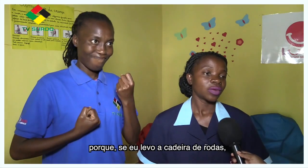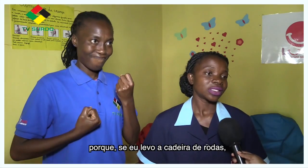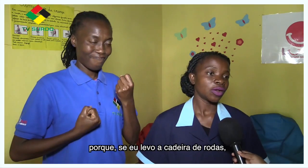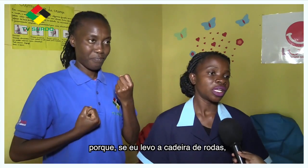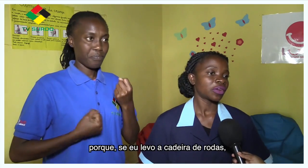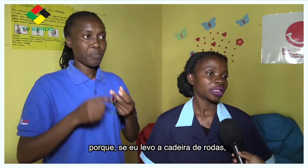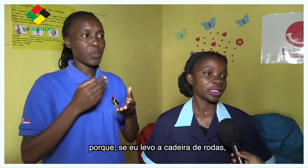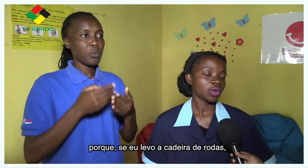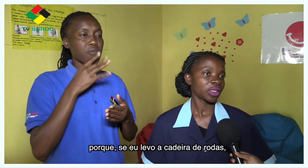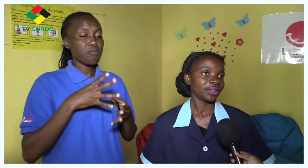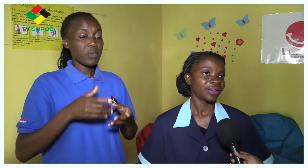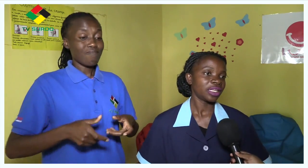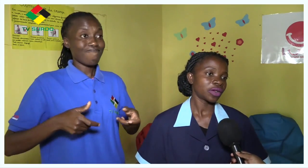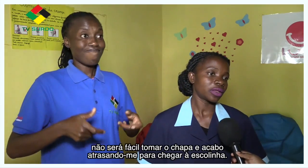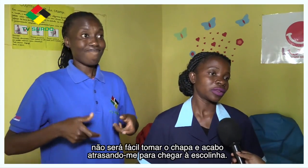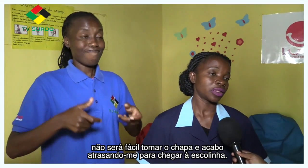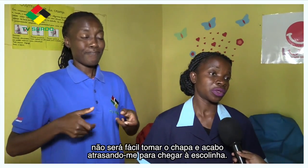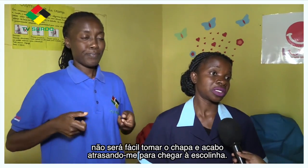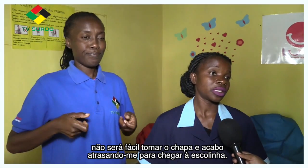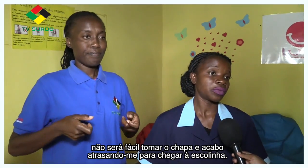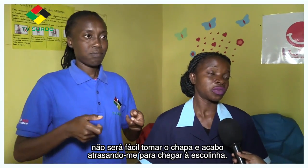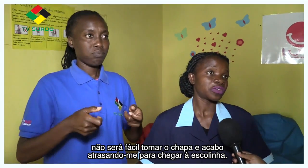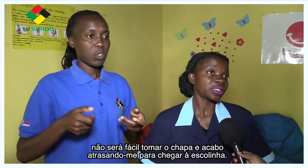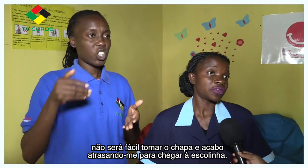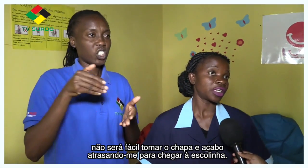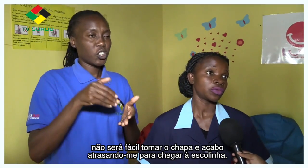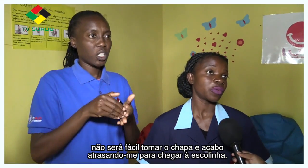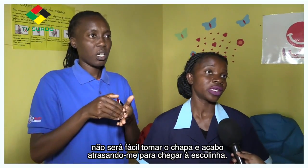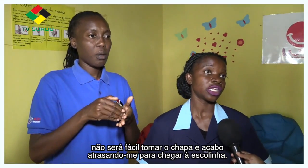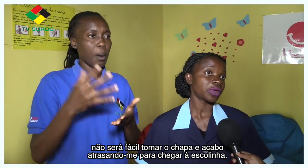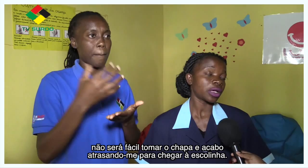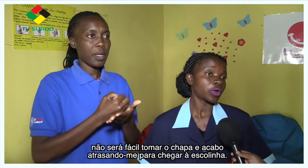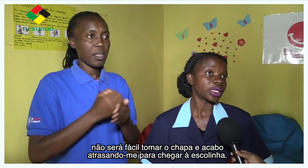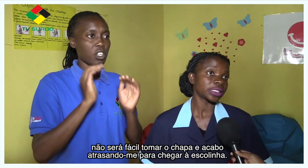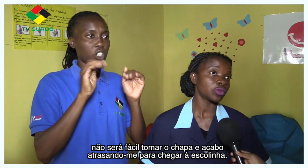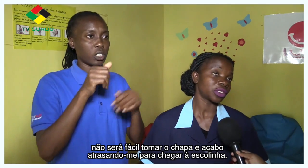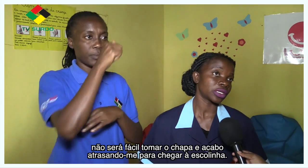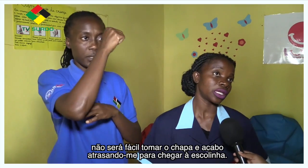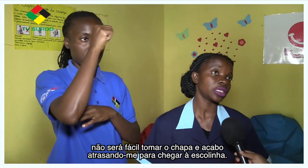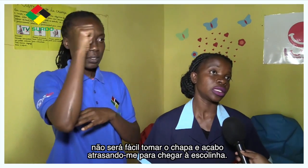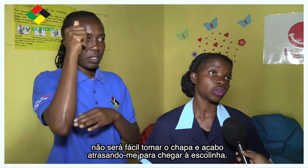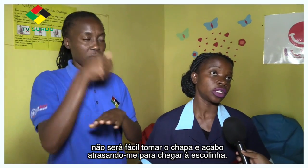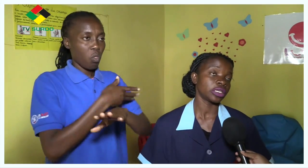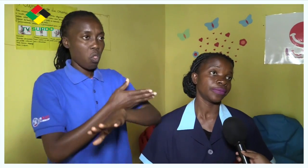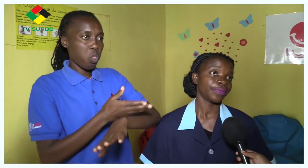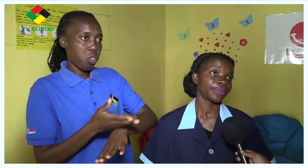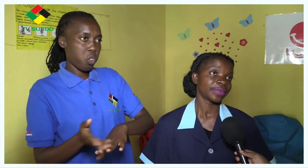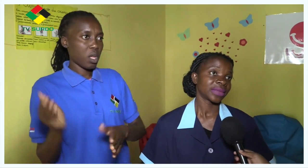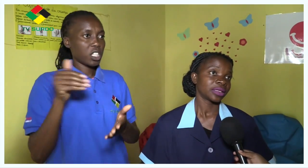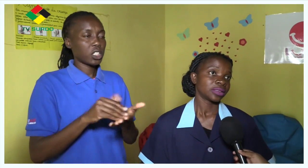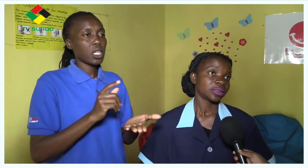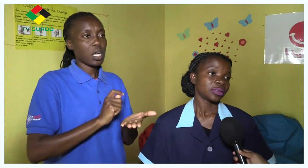porque se eu levo a cadeira de roda, levo a cadeira de roda para a estrada, mas não vai ser fácil para apanhar a chapa, acabo atrasando para chegar aqui na escolinha.